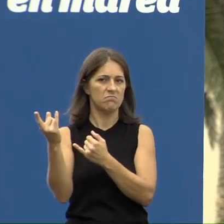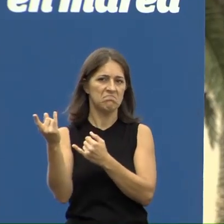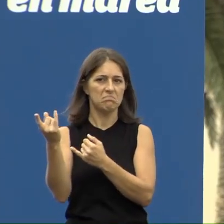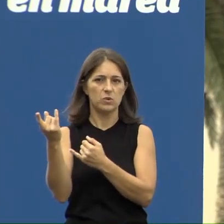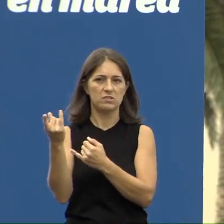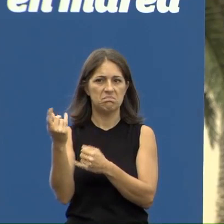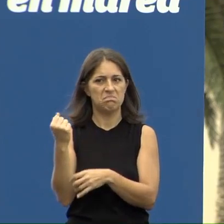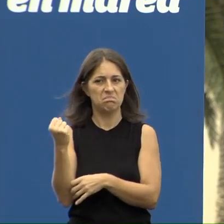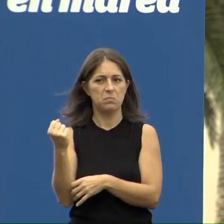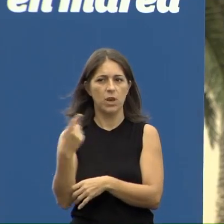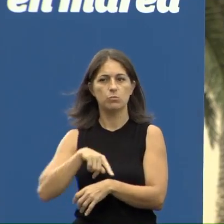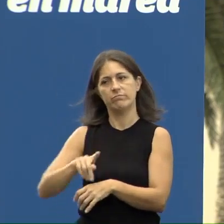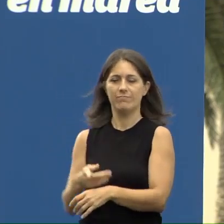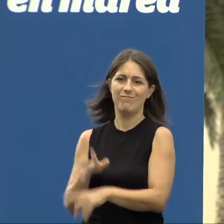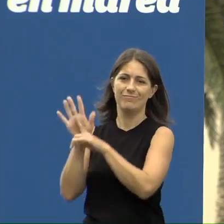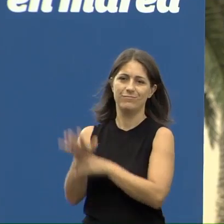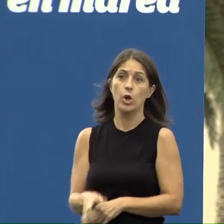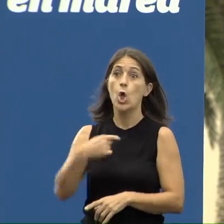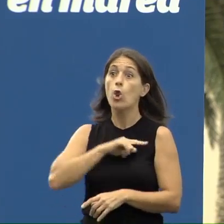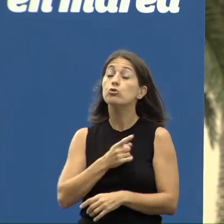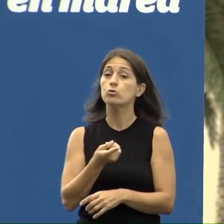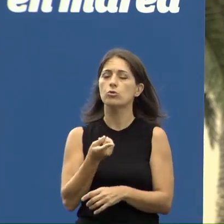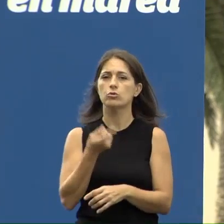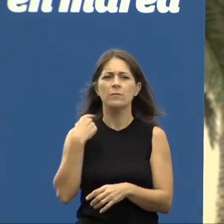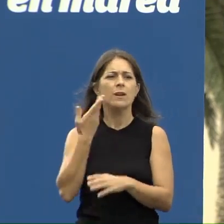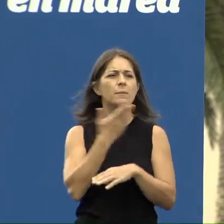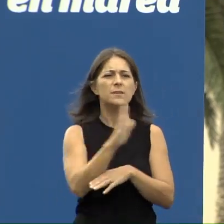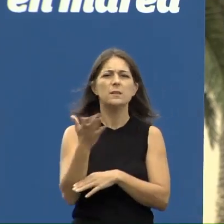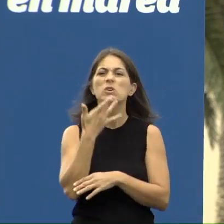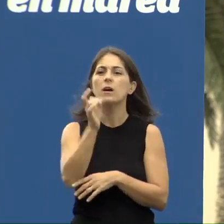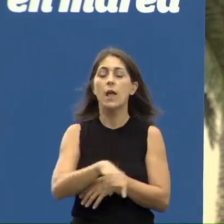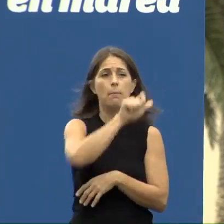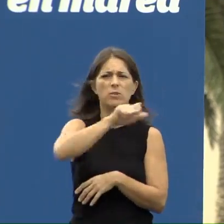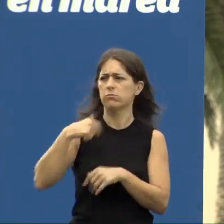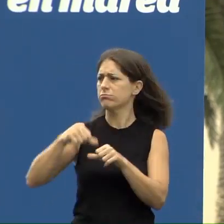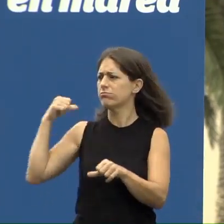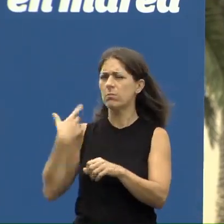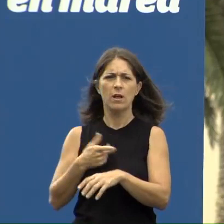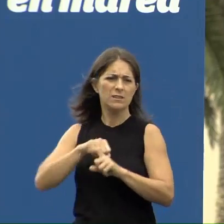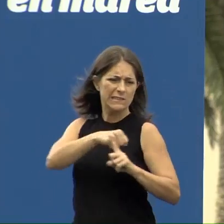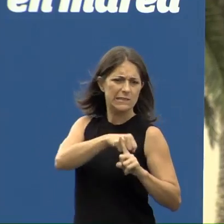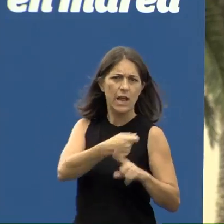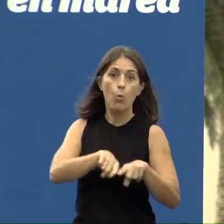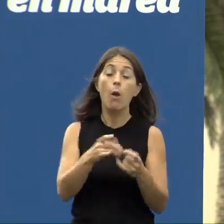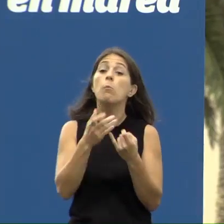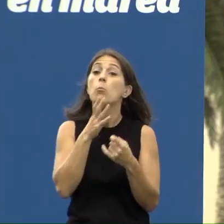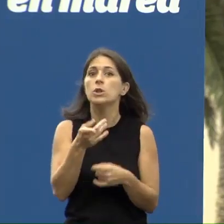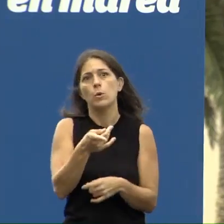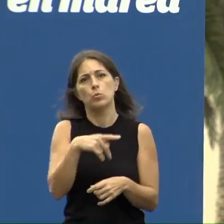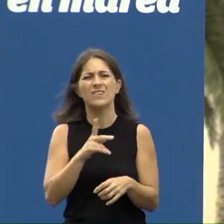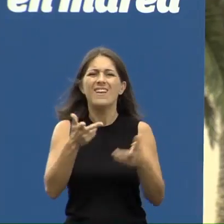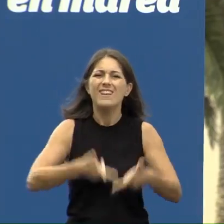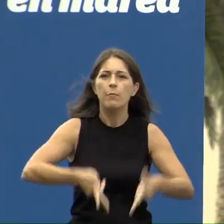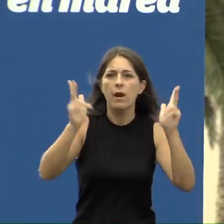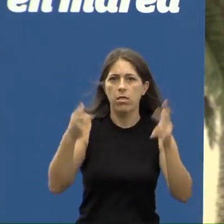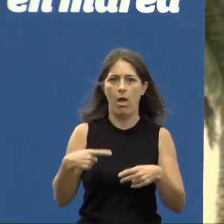creba social. Nós estamos aquí representando a todos aqueles que sufriron represión, que loitaban pola igualdade, a liberdade,